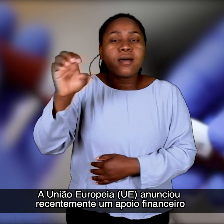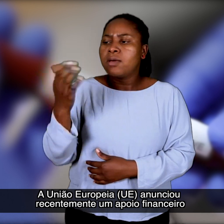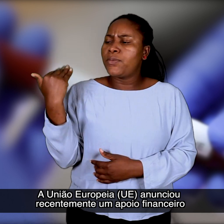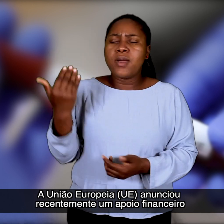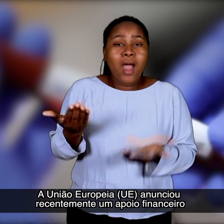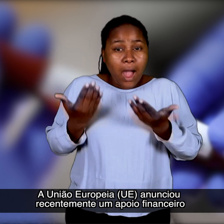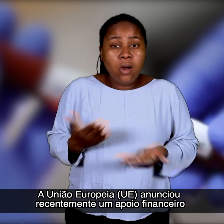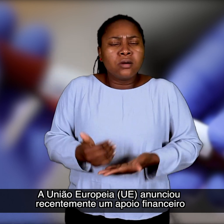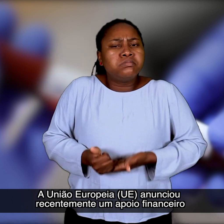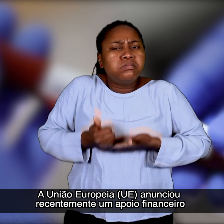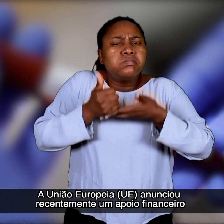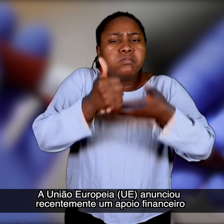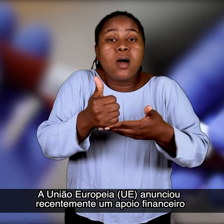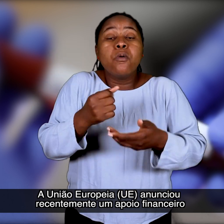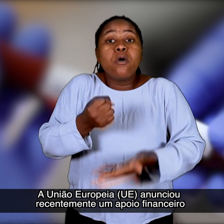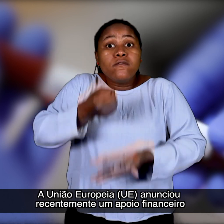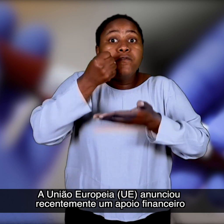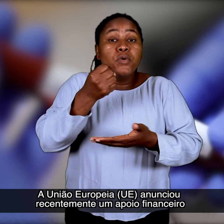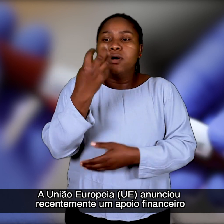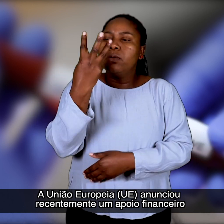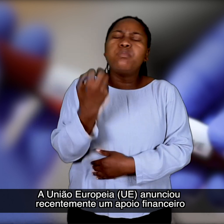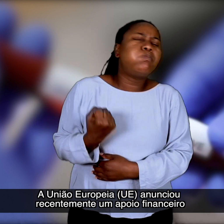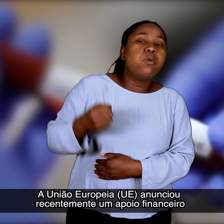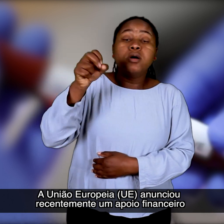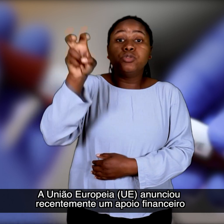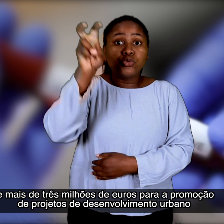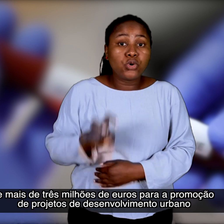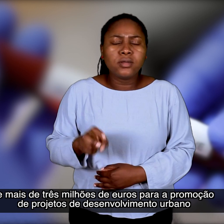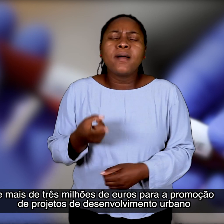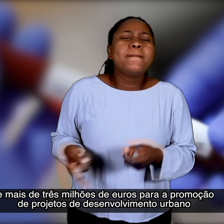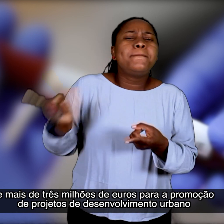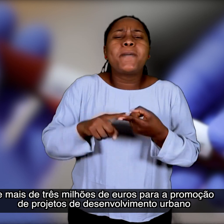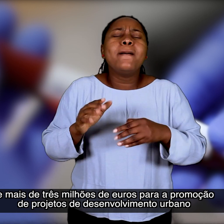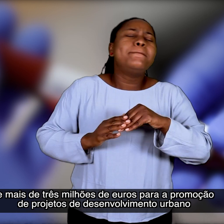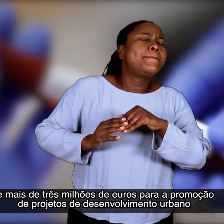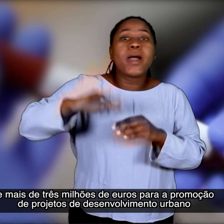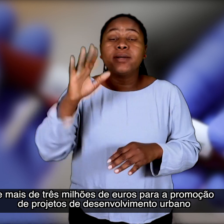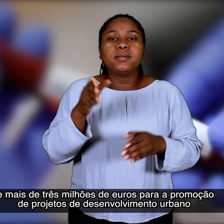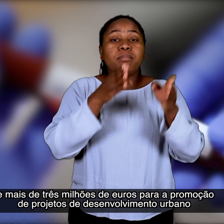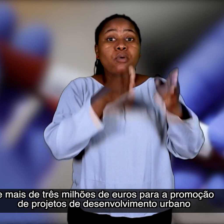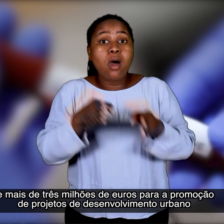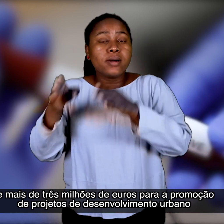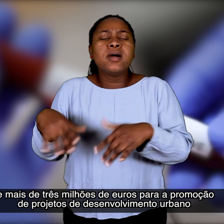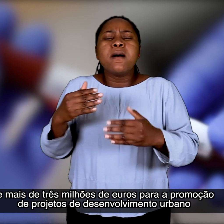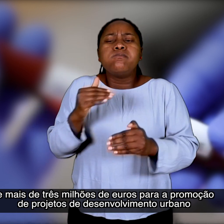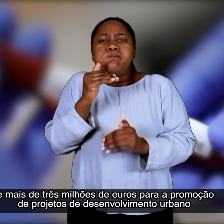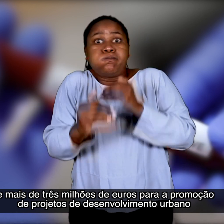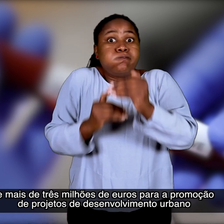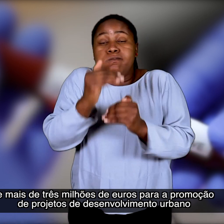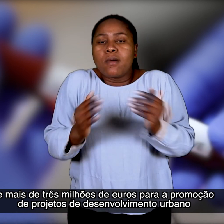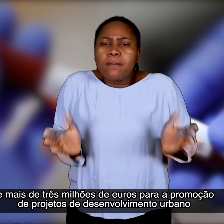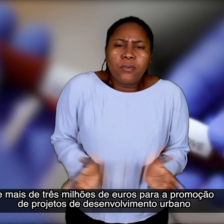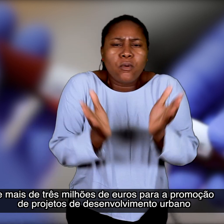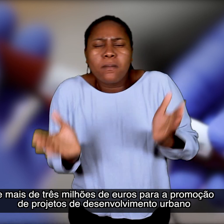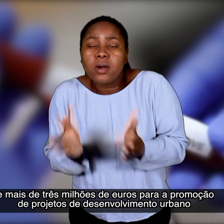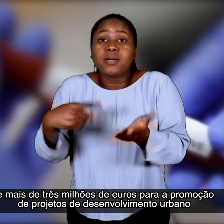A União Europeia anunciou recentemente um apoio financeiro de mais de 3 milhões de euros para a promoção de projetos de